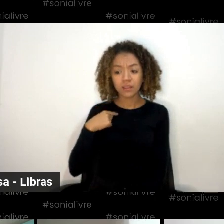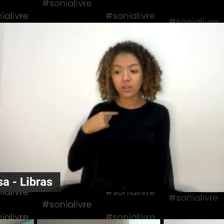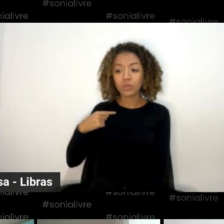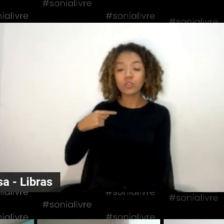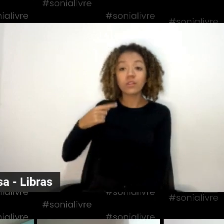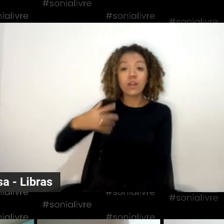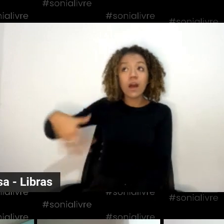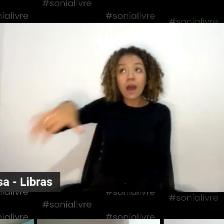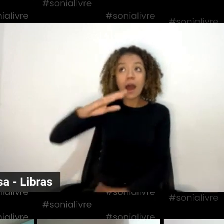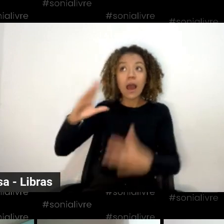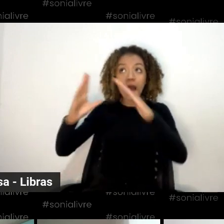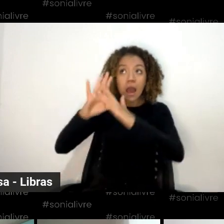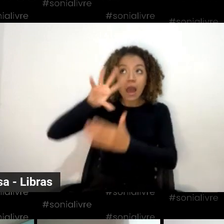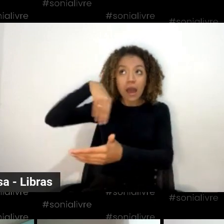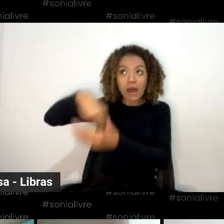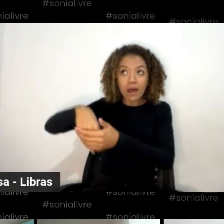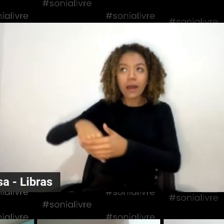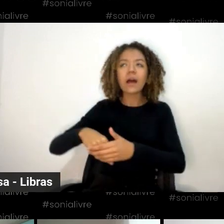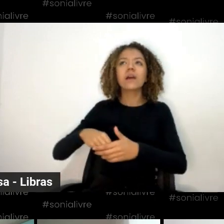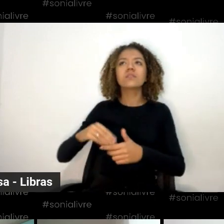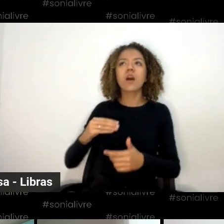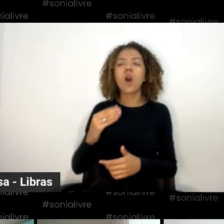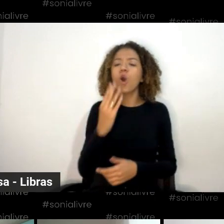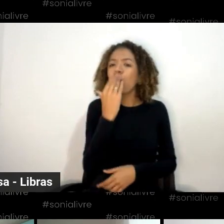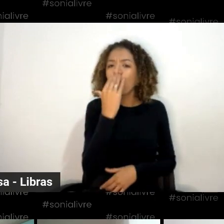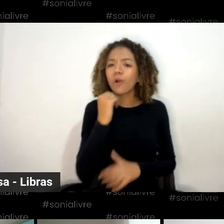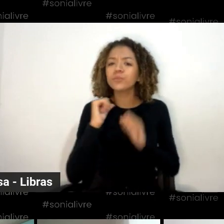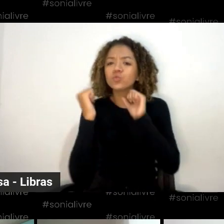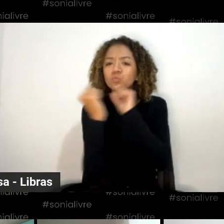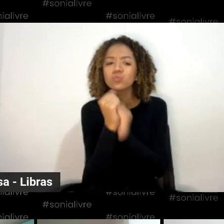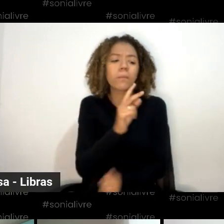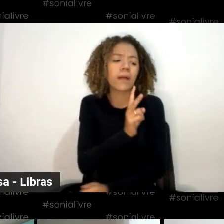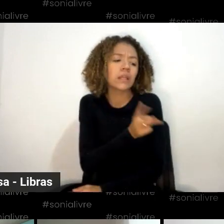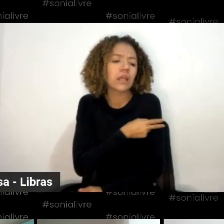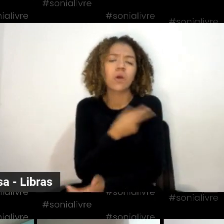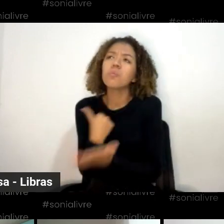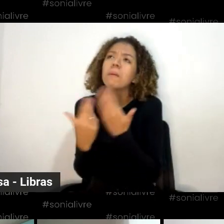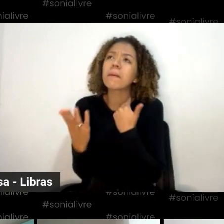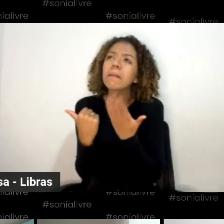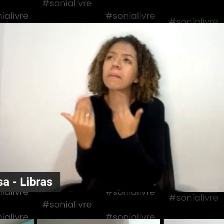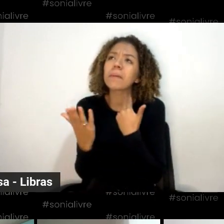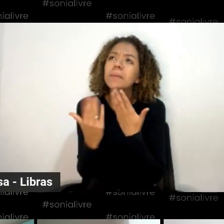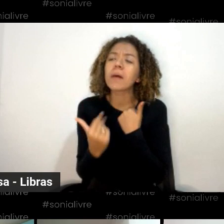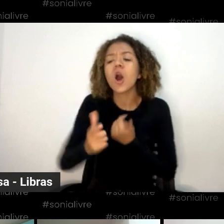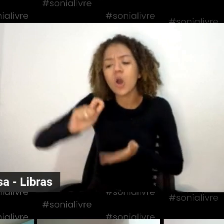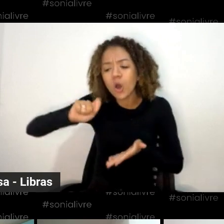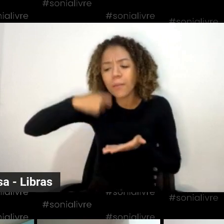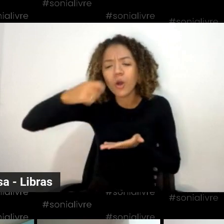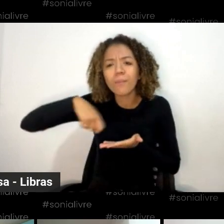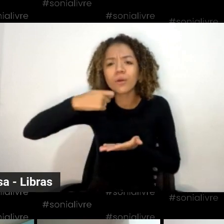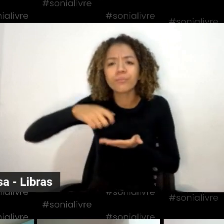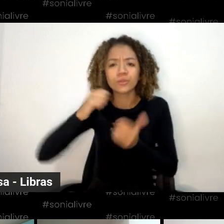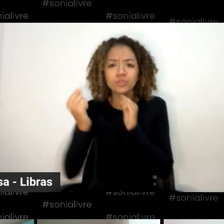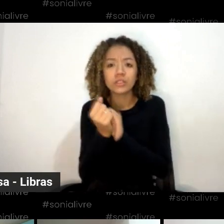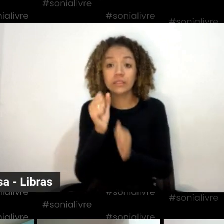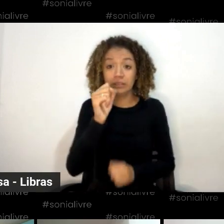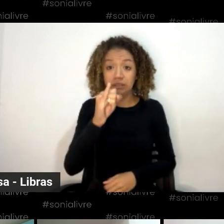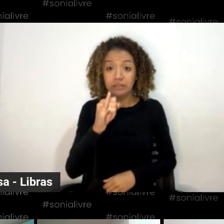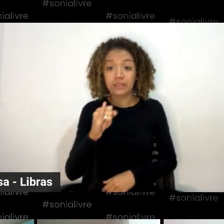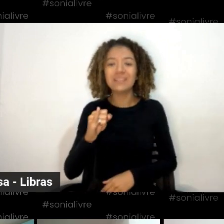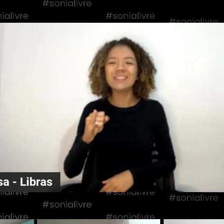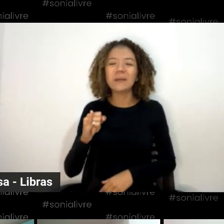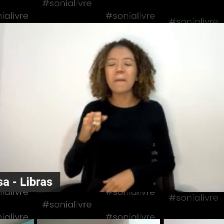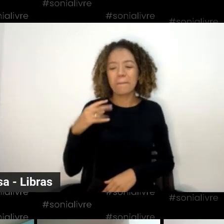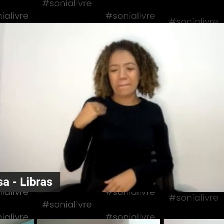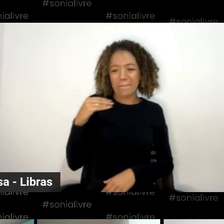se eu não sento na mesa para comer junto com os patrões, se eu não estou no plano de saúde, se eu não